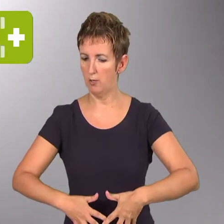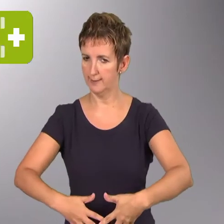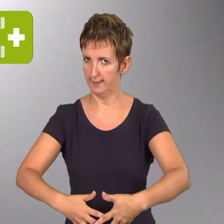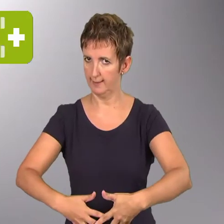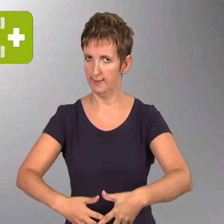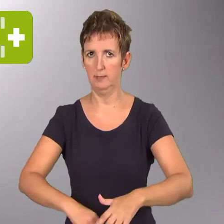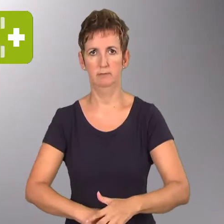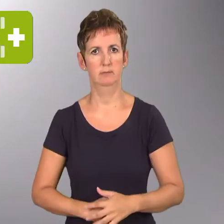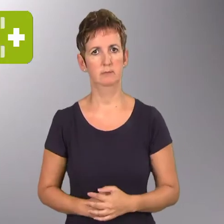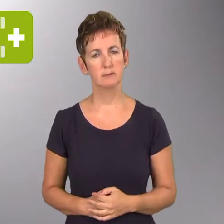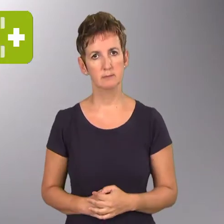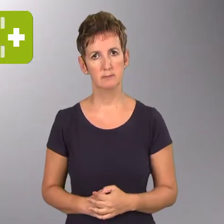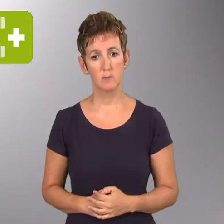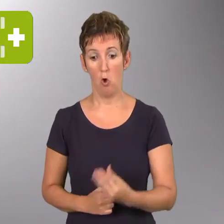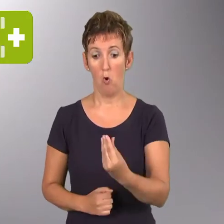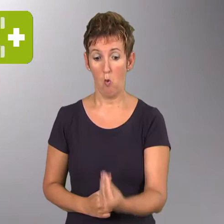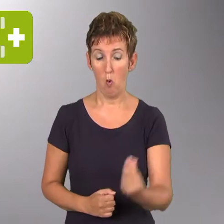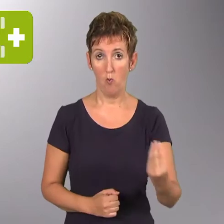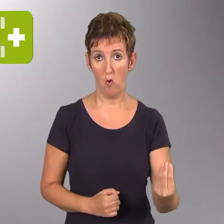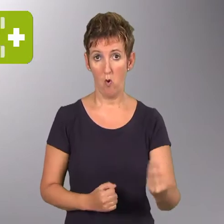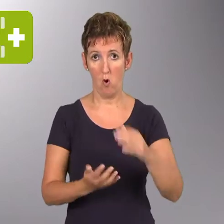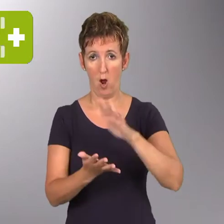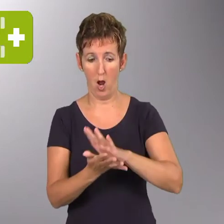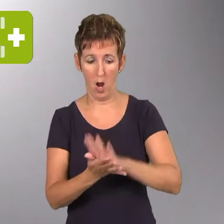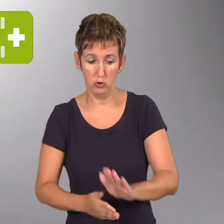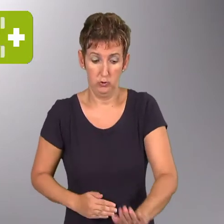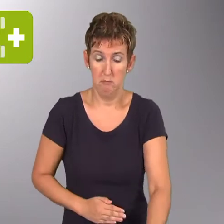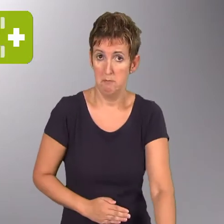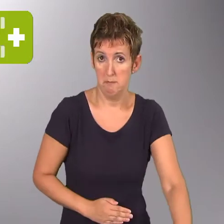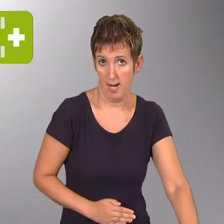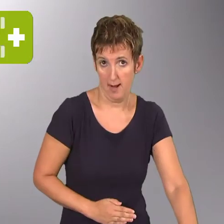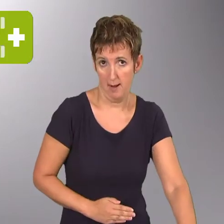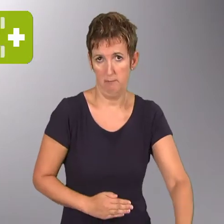Les femmes enceintes, les enfants en bas âge,